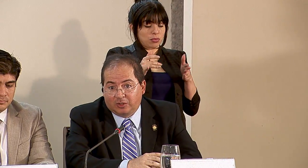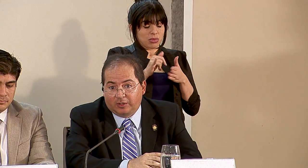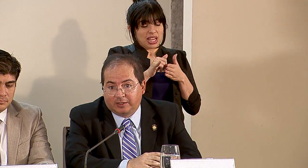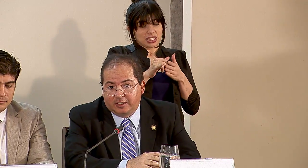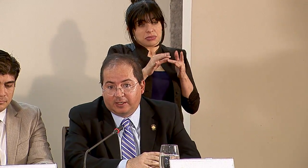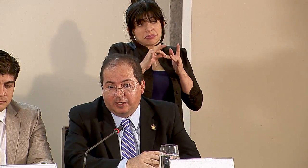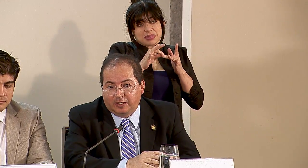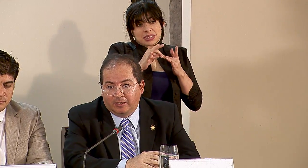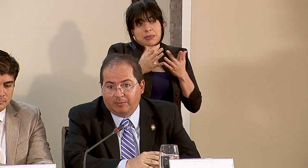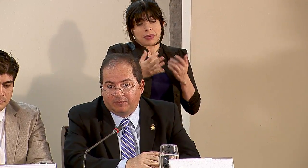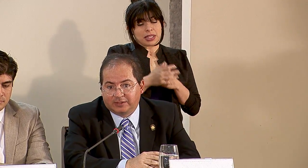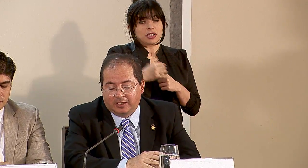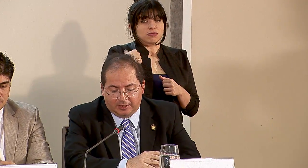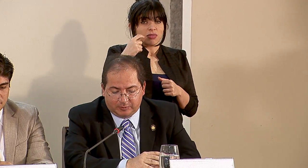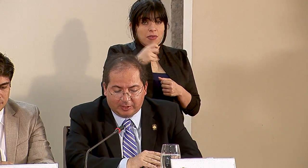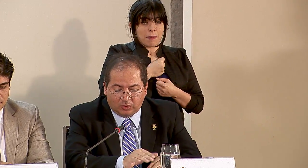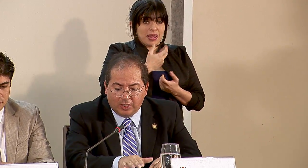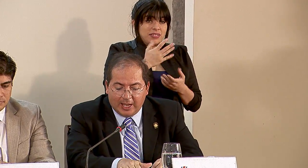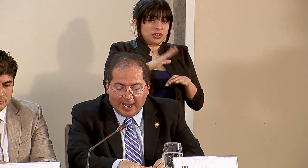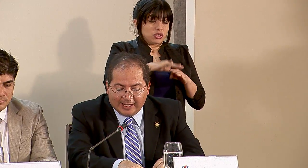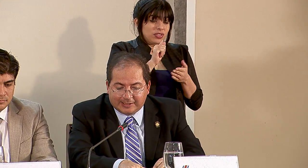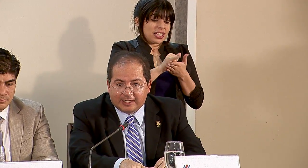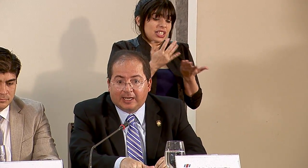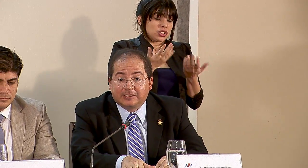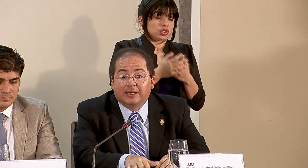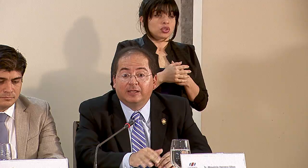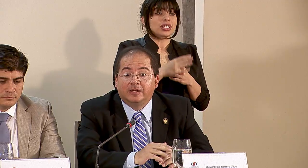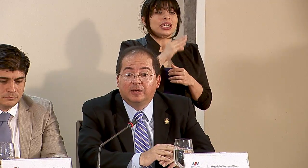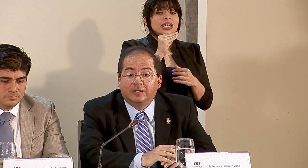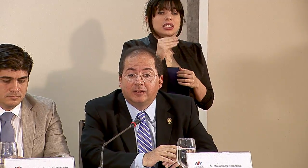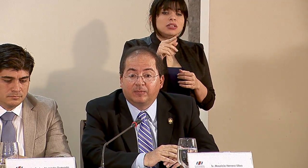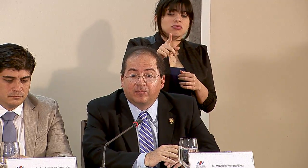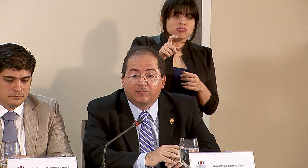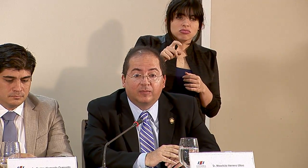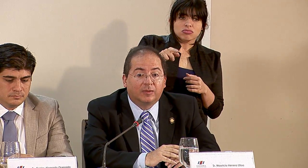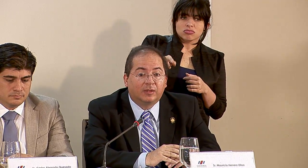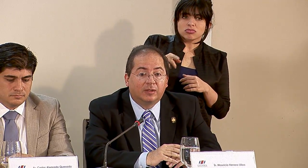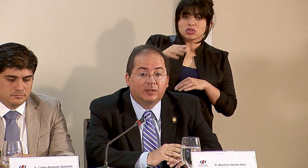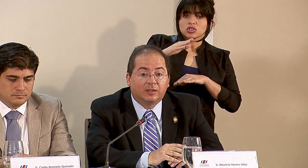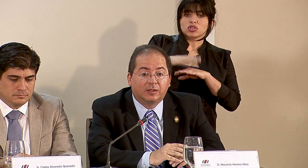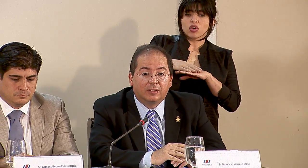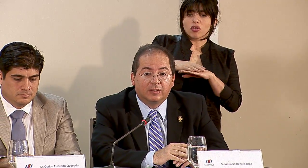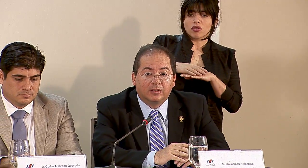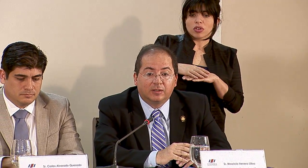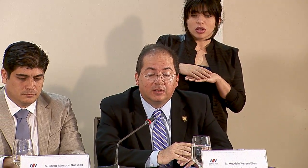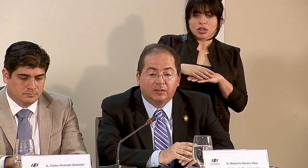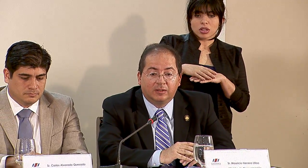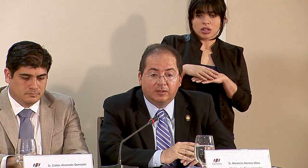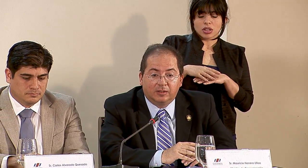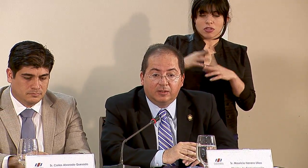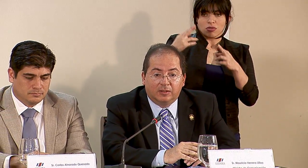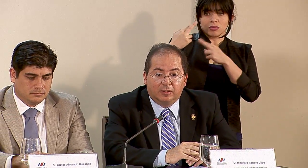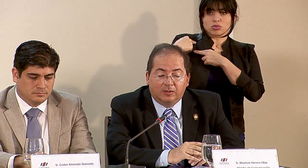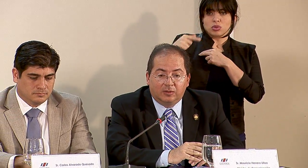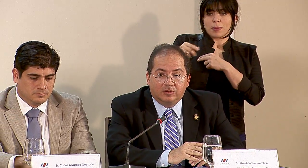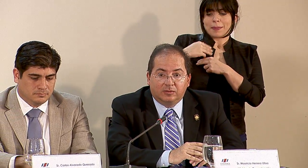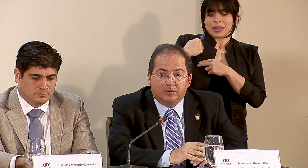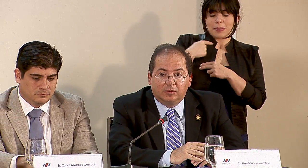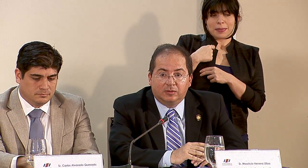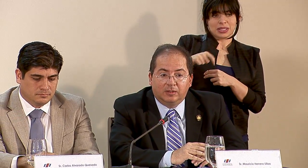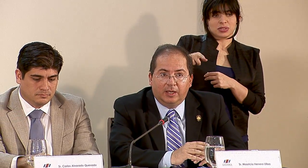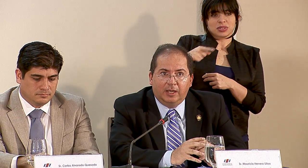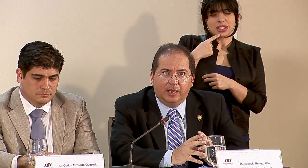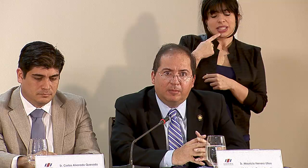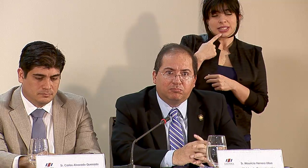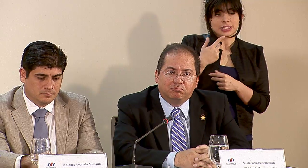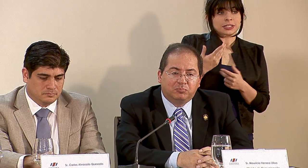esencialmente lo que tendría que manifestarle al respecto. acerca de la responsabilidad que ha echado a usted y a ustedes residentes que tienen que decir.